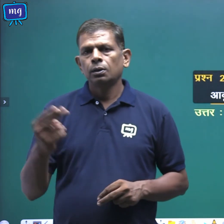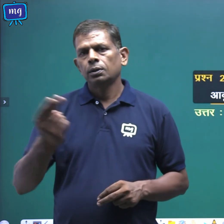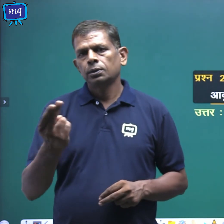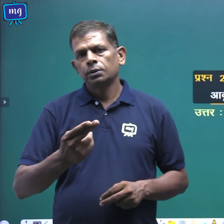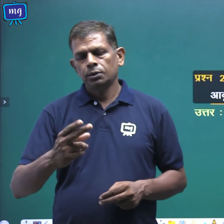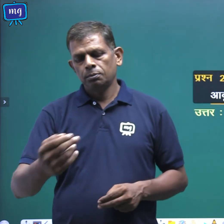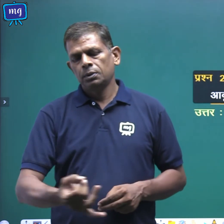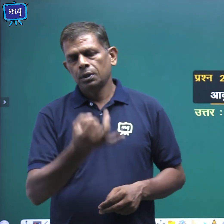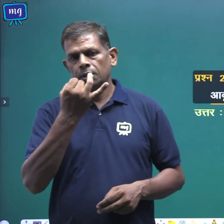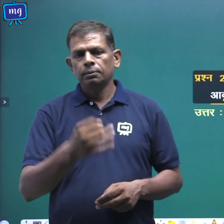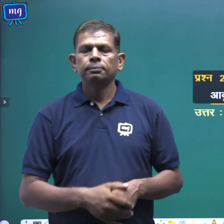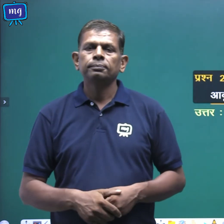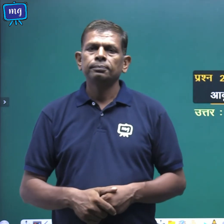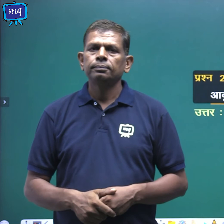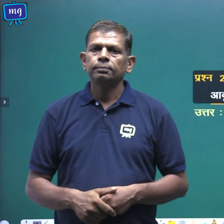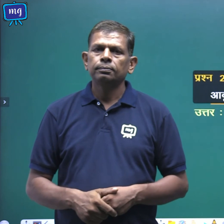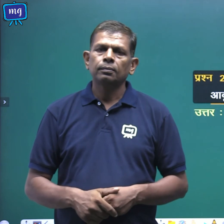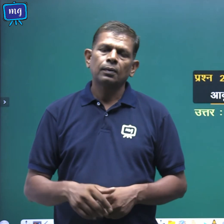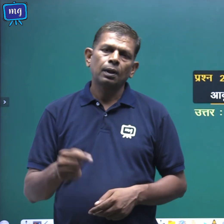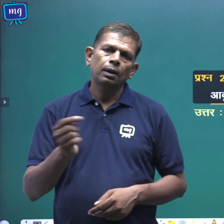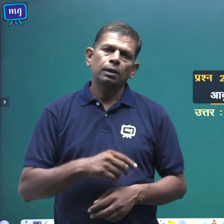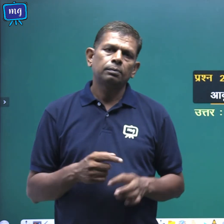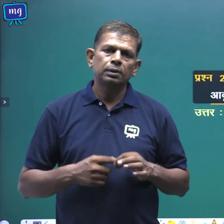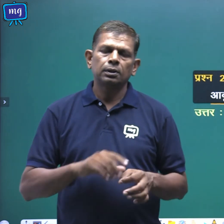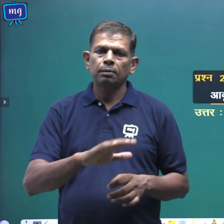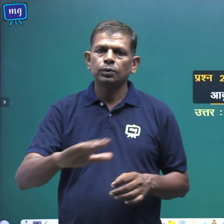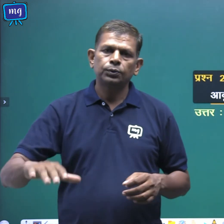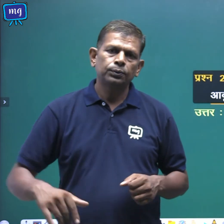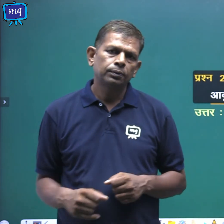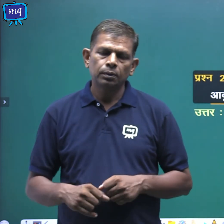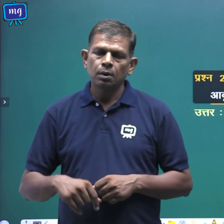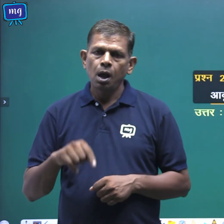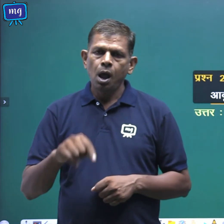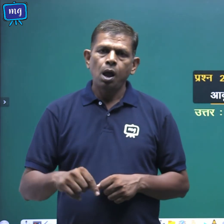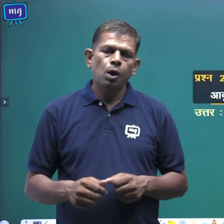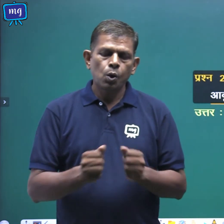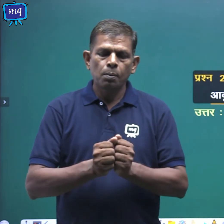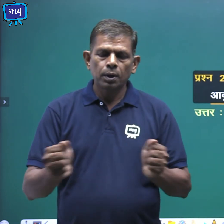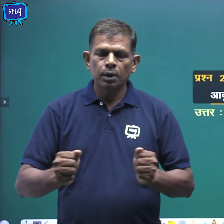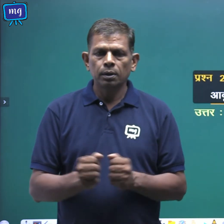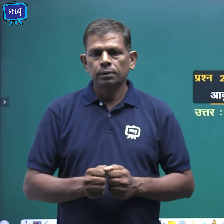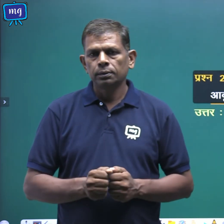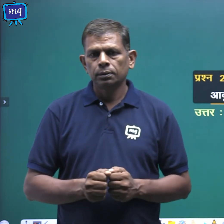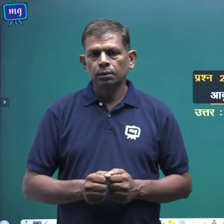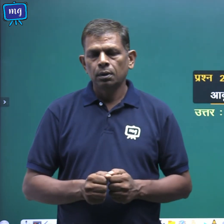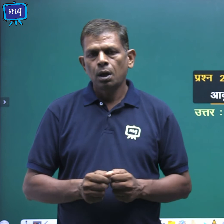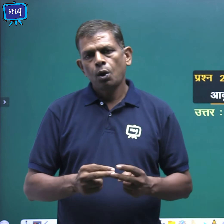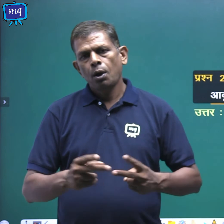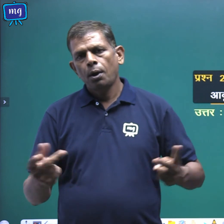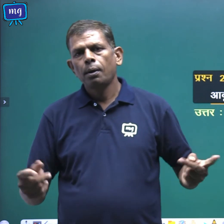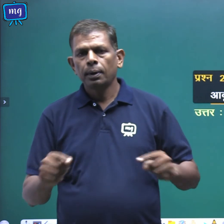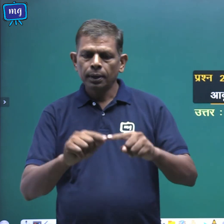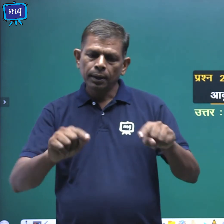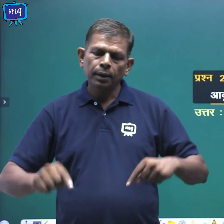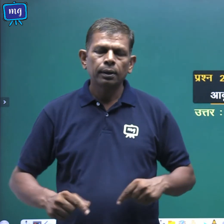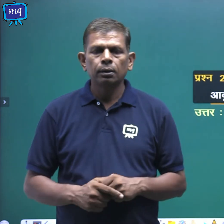चित्र बनाइए। इस प्रश्न में बच्चों आप चुंबक की विभिन्न आकृतियों